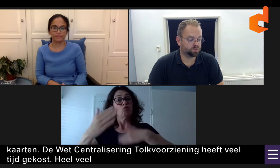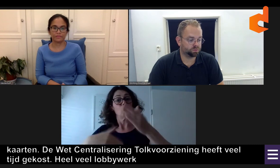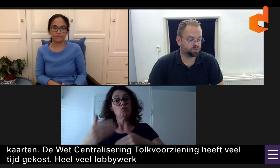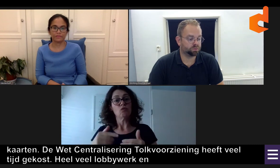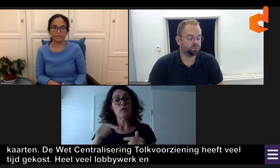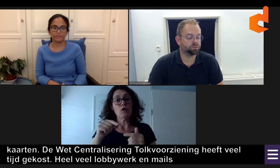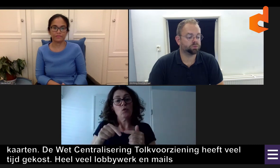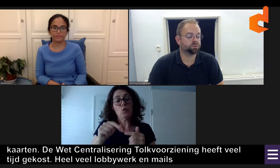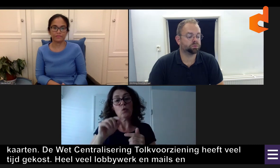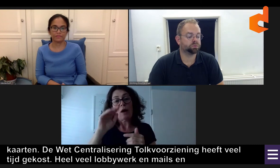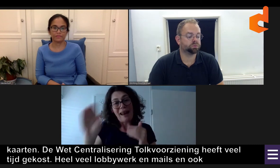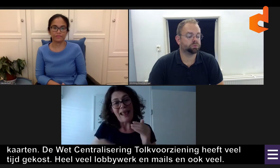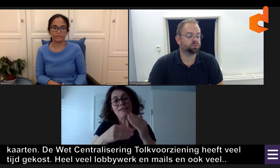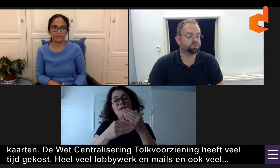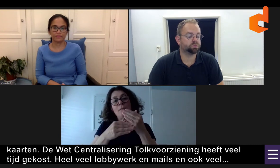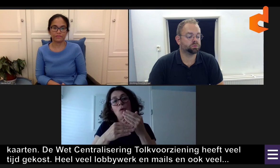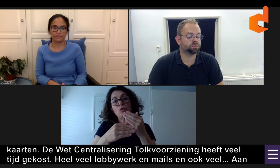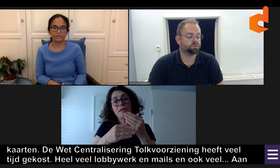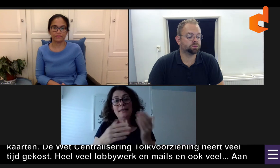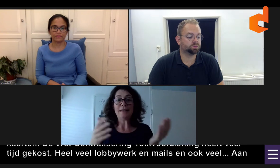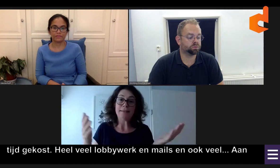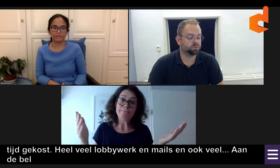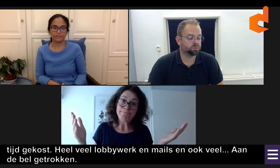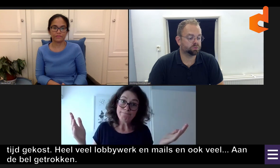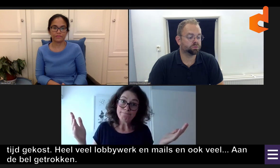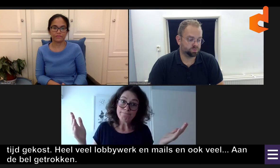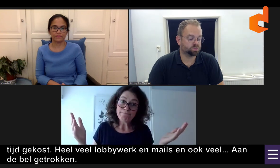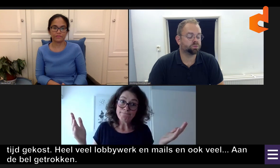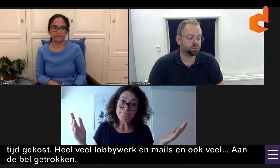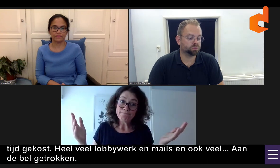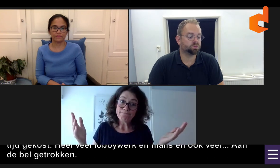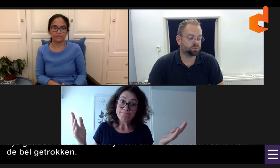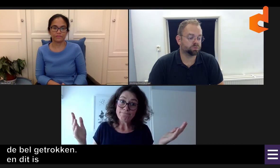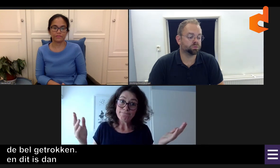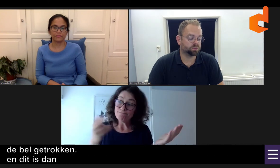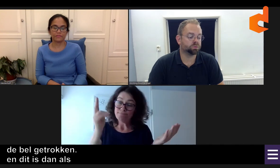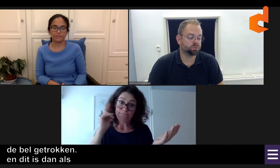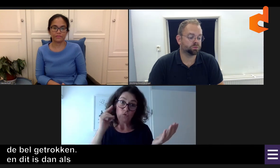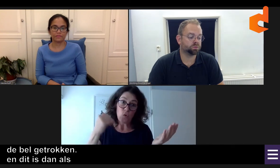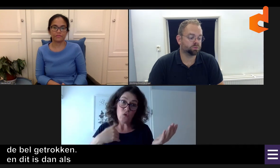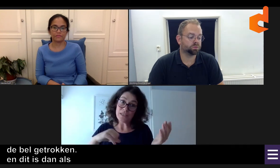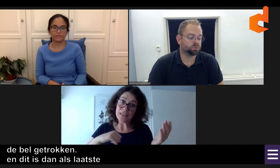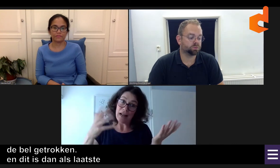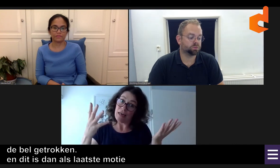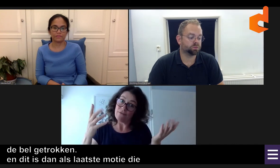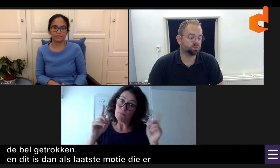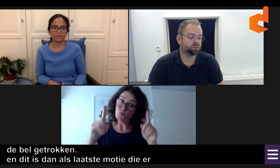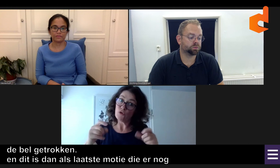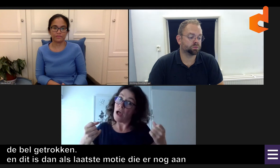veel aan de bel getrokken. Ja, en dit is dan als laatste motie die er nog aan vastzit. Ja, voor